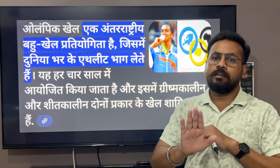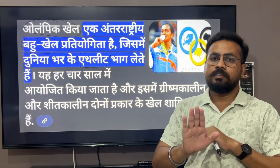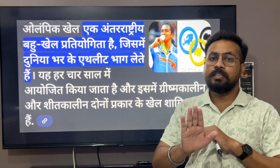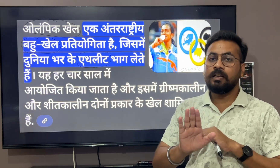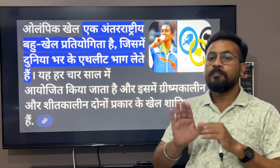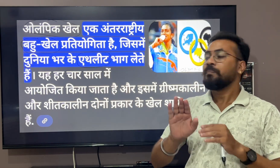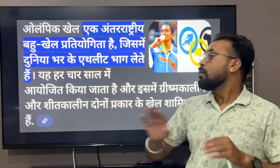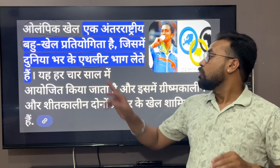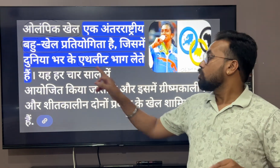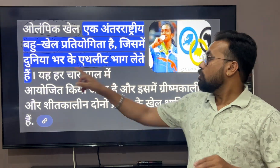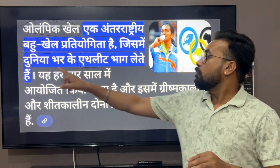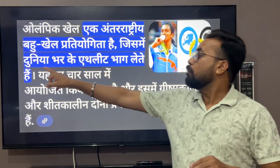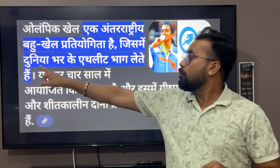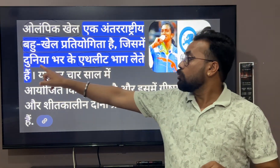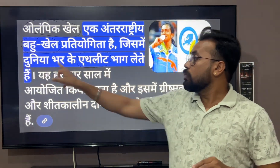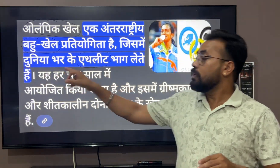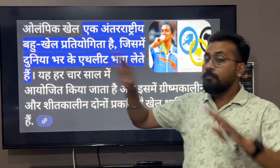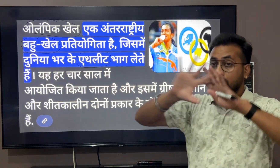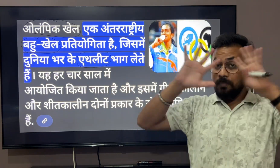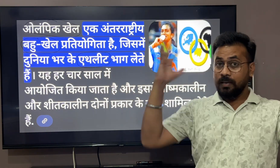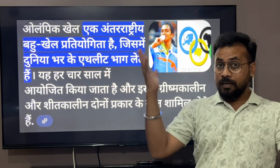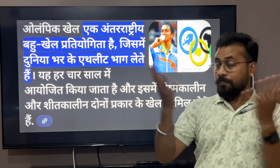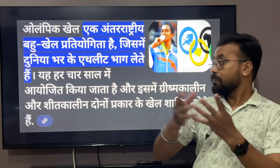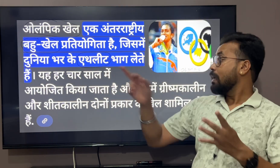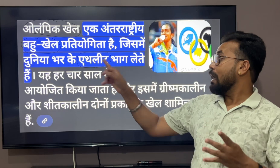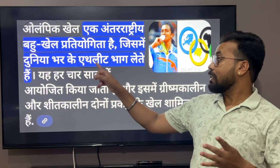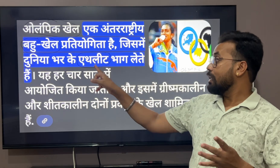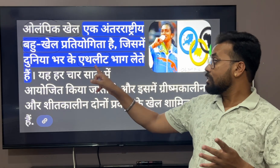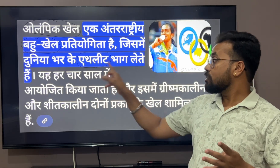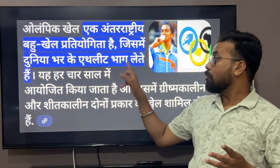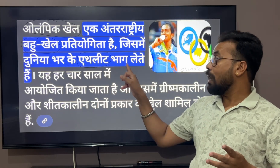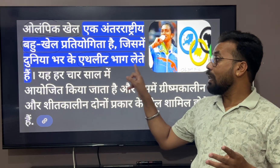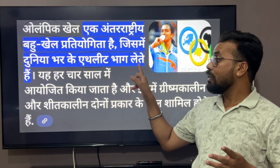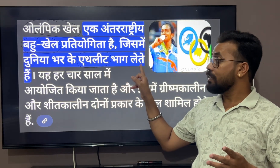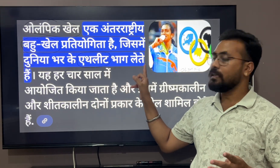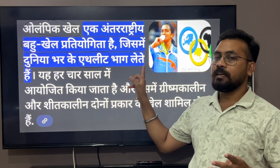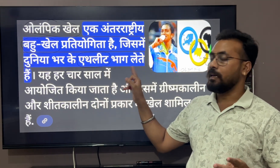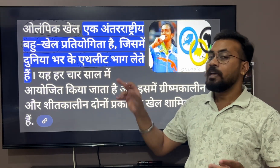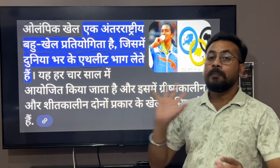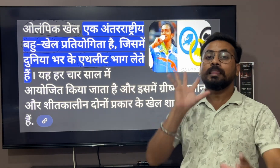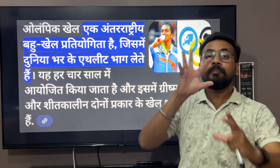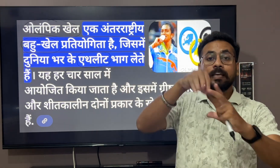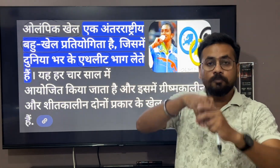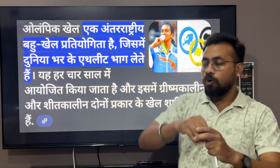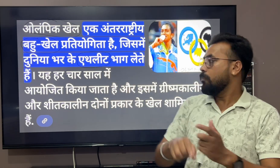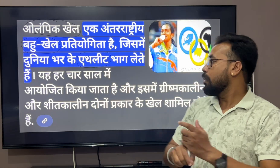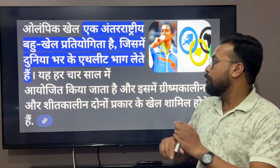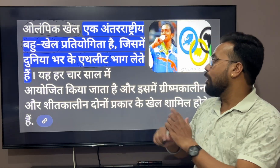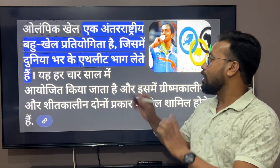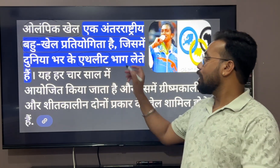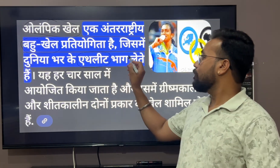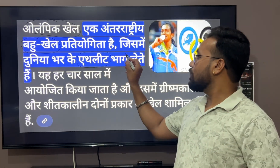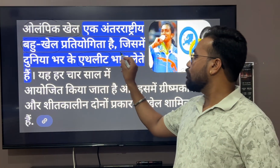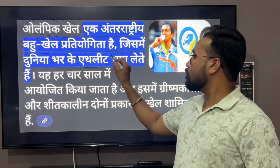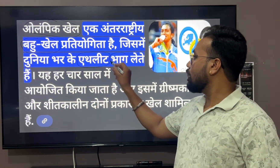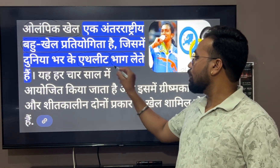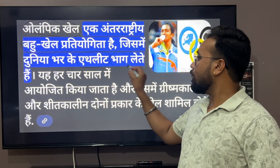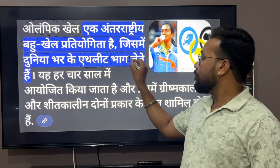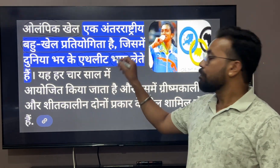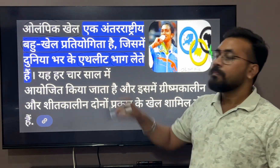ठीक है ना, तो दुनिया भर में एथलीट भाग लेते हैं, मतलब इन्वॉल्व है। भाग का मतलब होता है